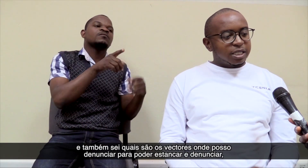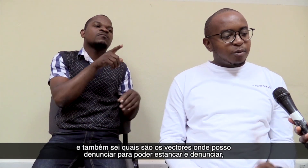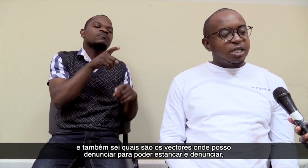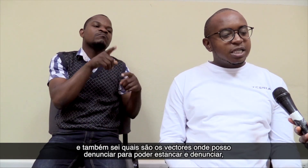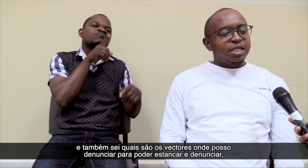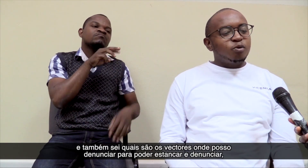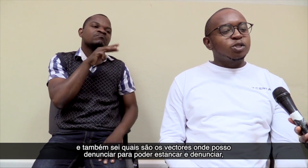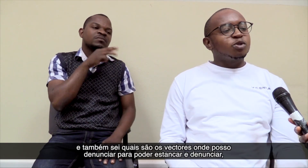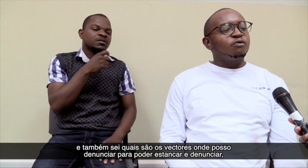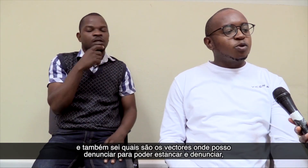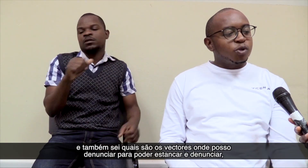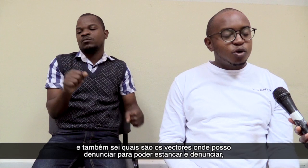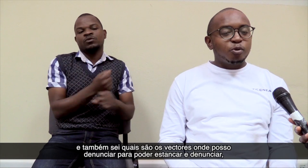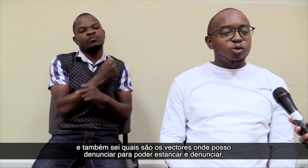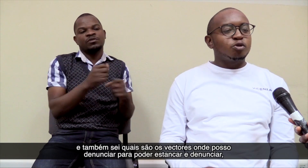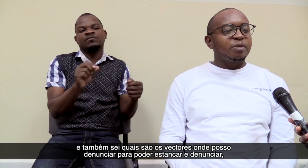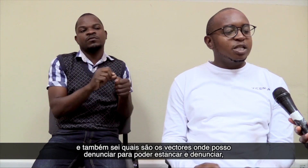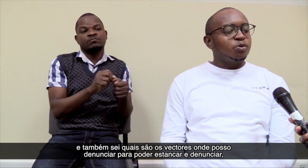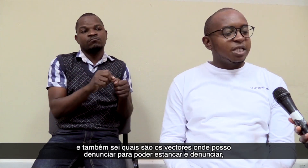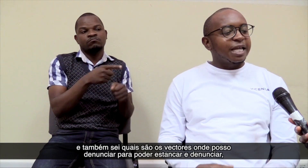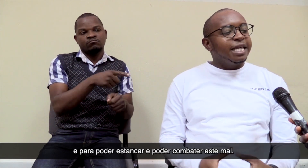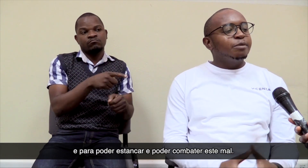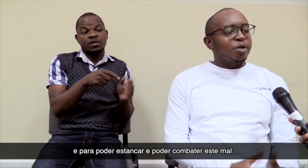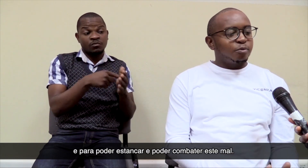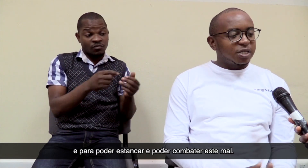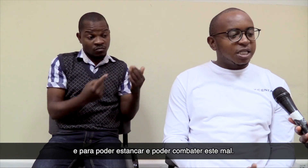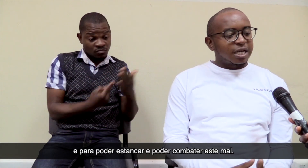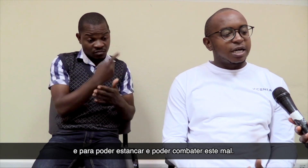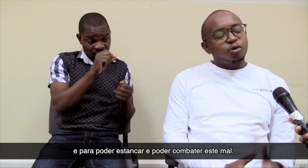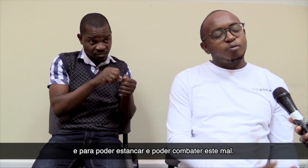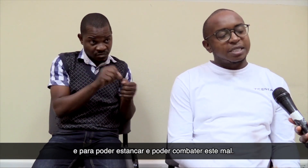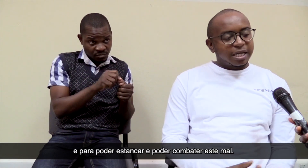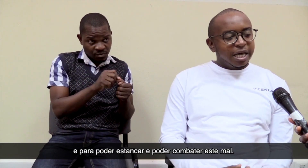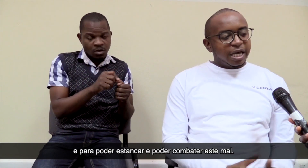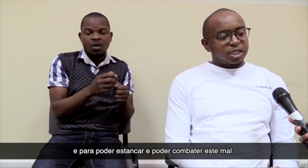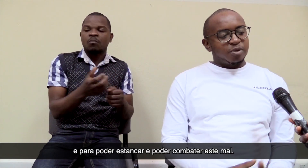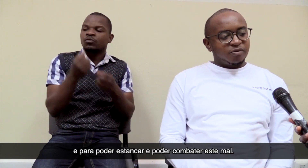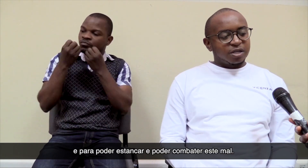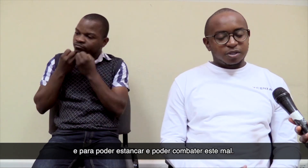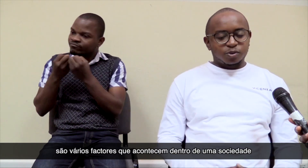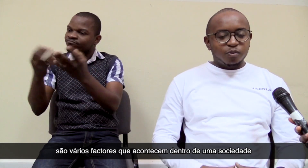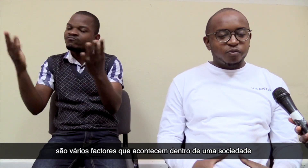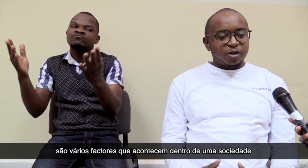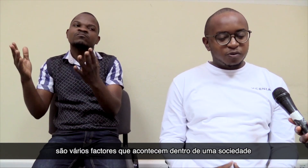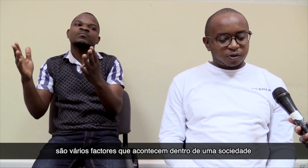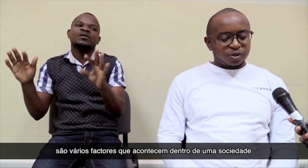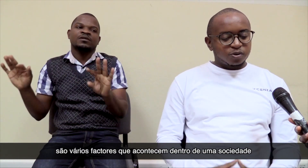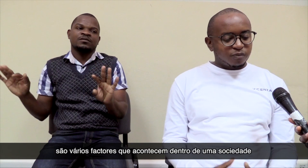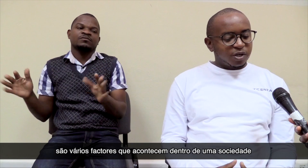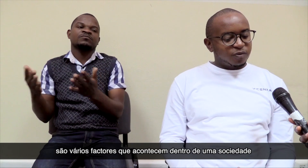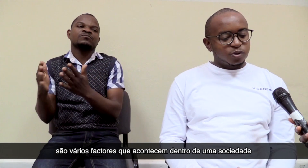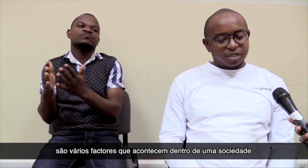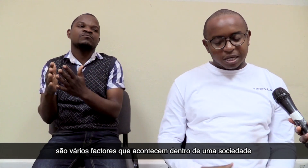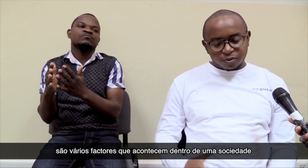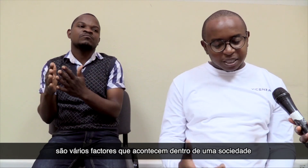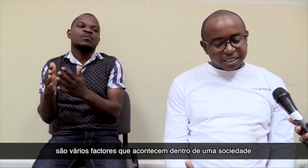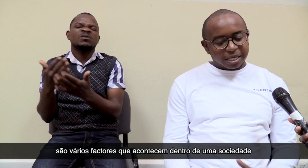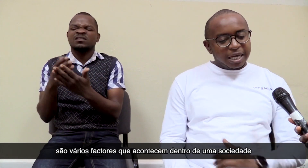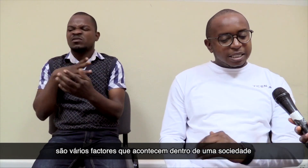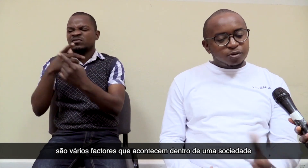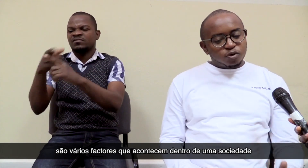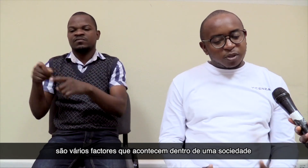é punido. Por quê? Porque são esses atores que devem ajudar ao Estado a combater, e são eles a permitir. Então, logo, nós